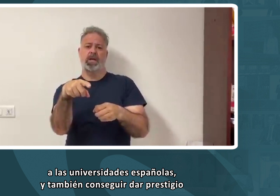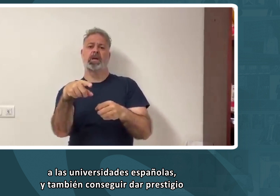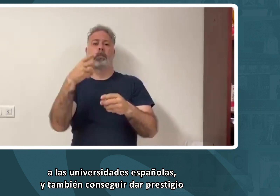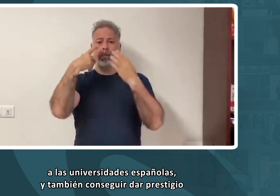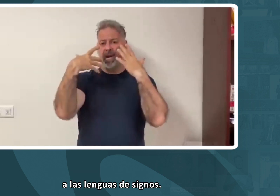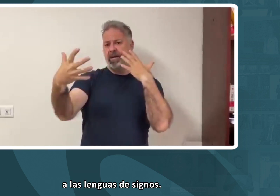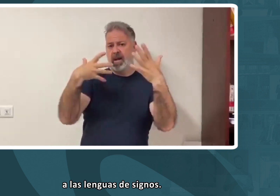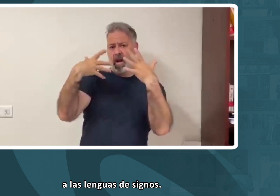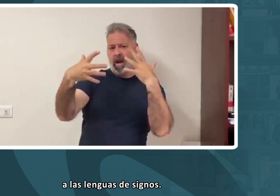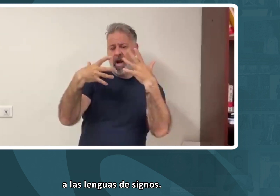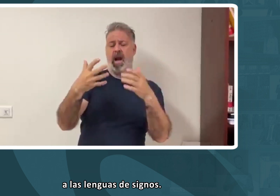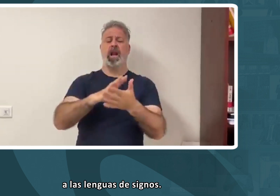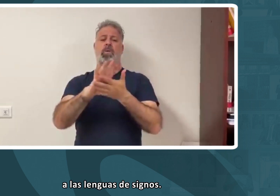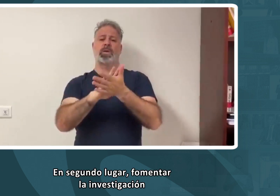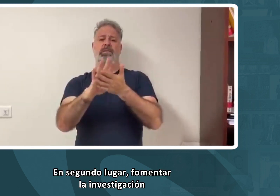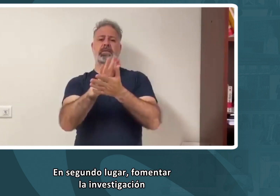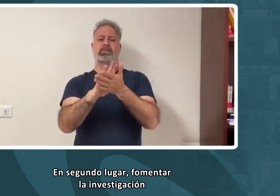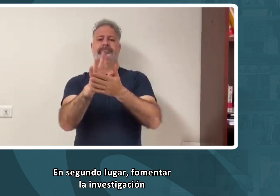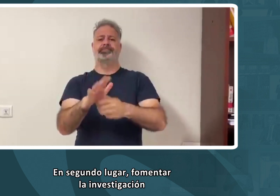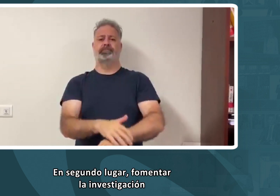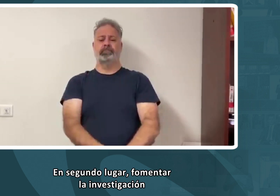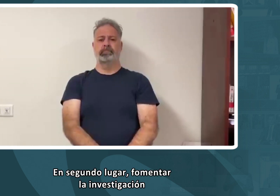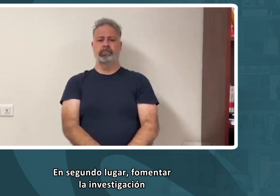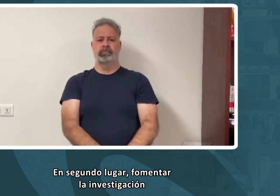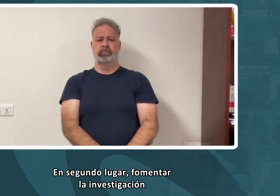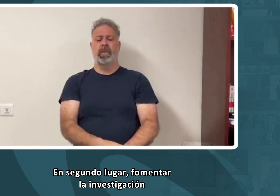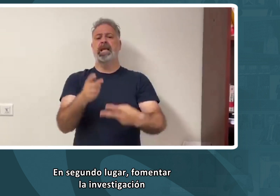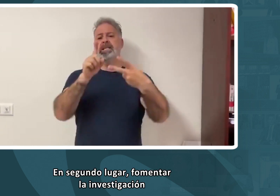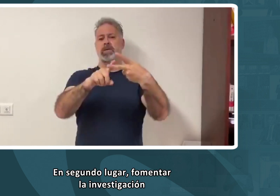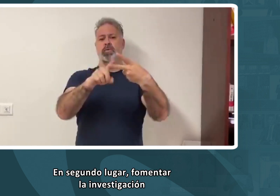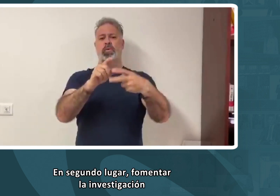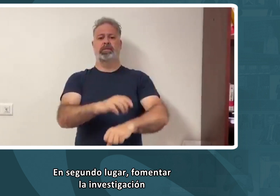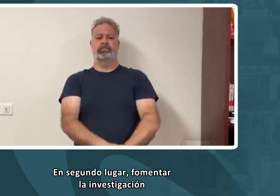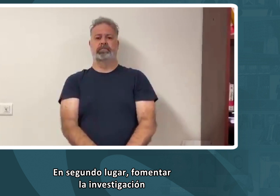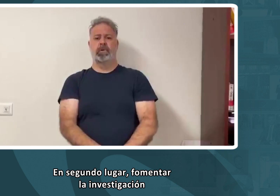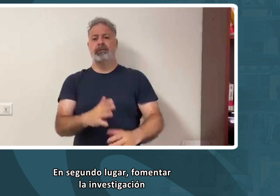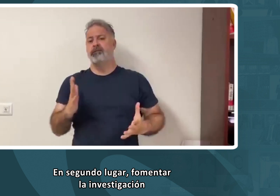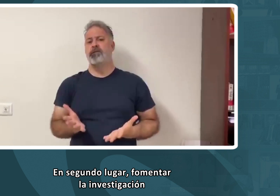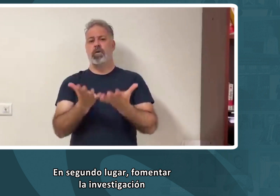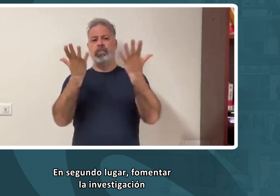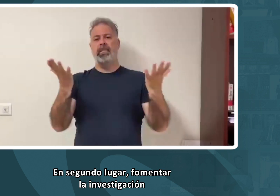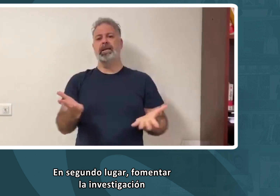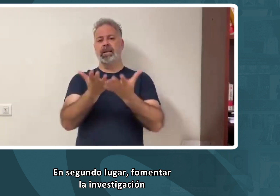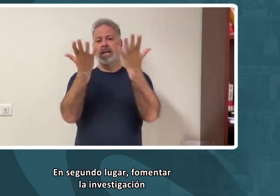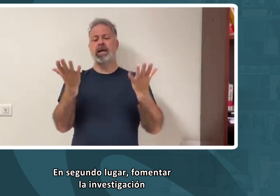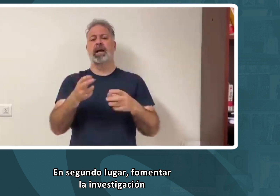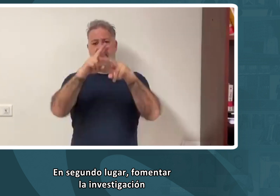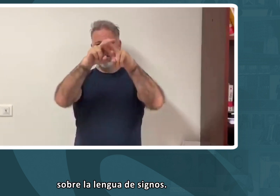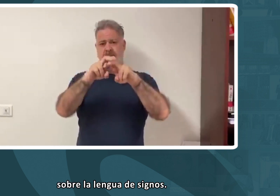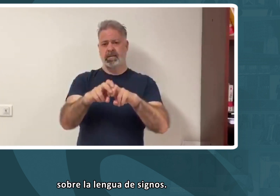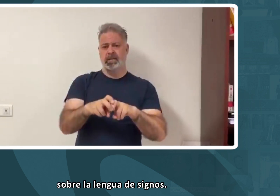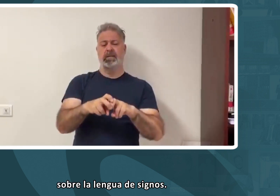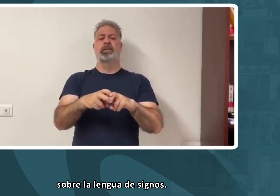y también conseguir dar prestigio a las lenguas de signos. En segundo lugar, fomentar